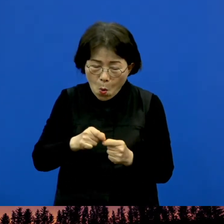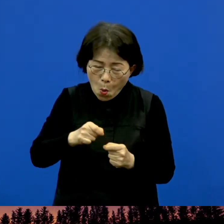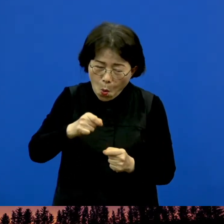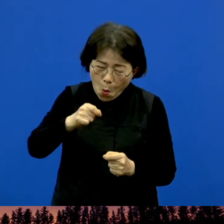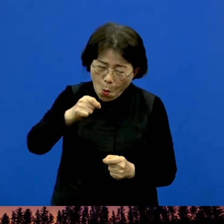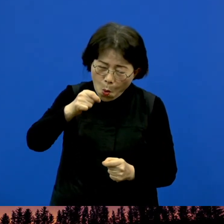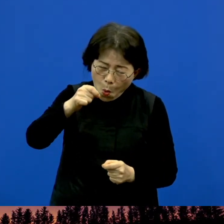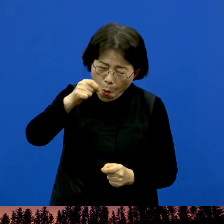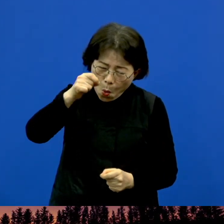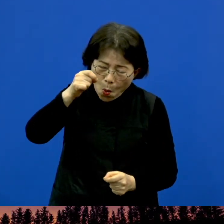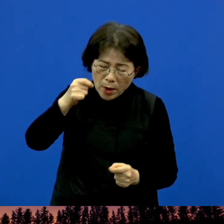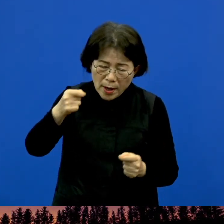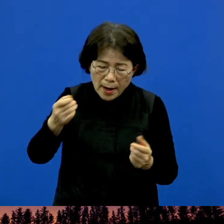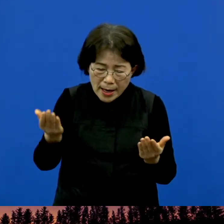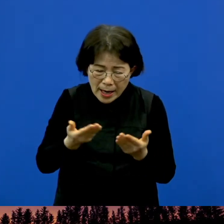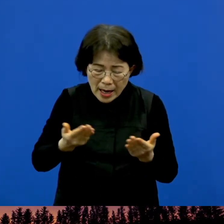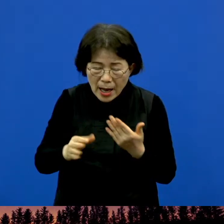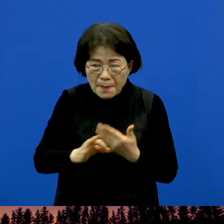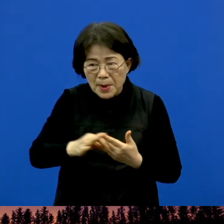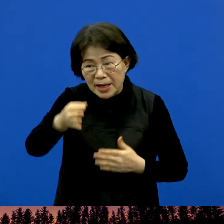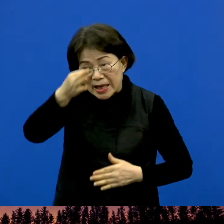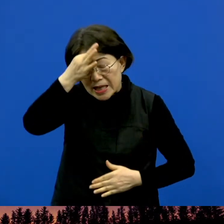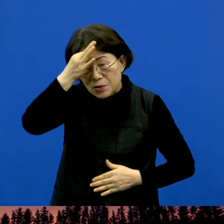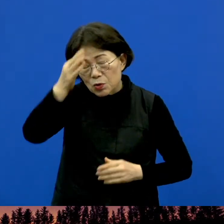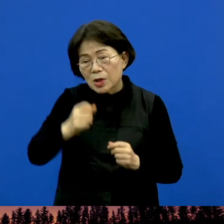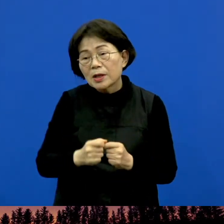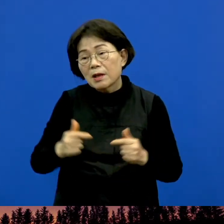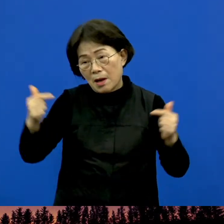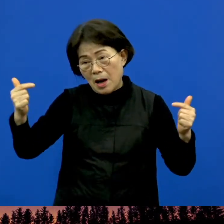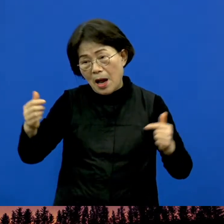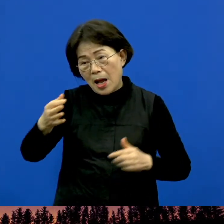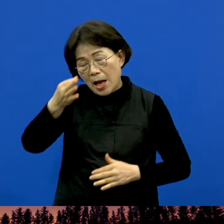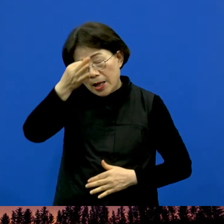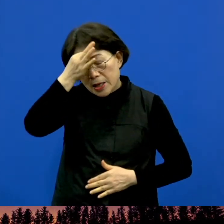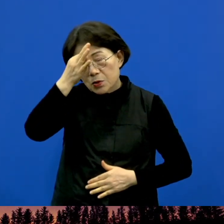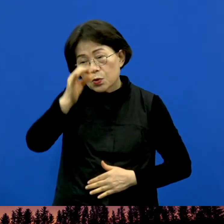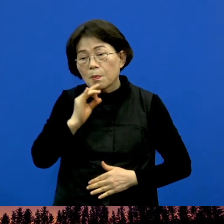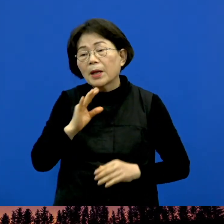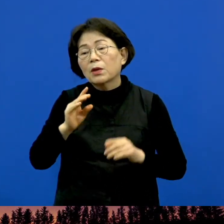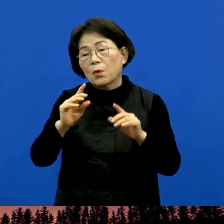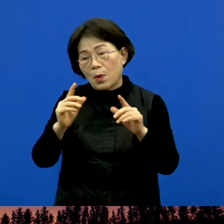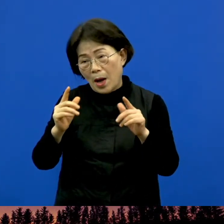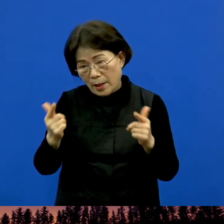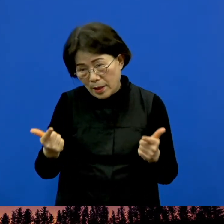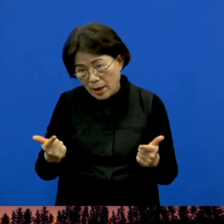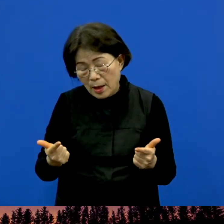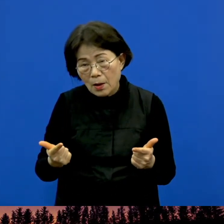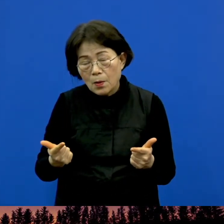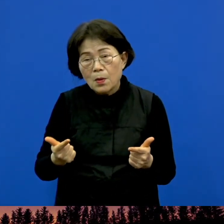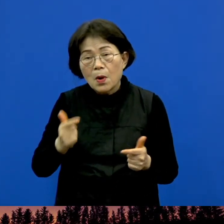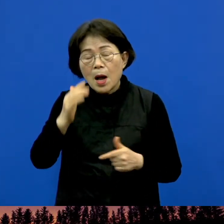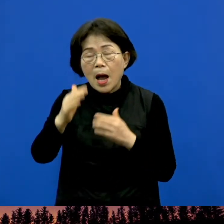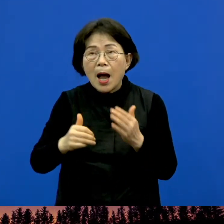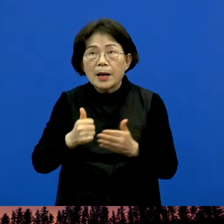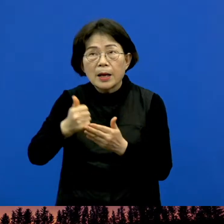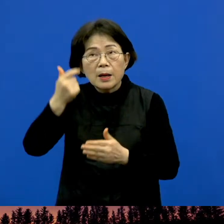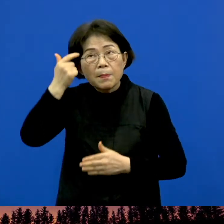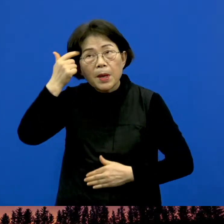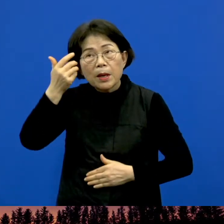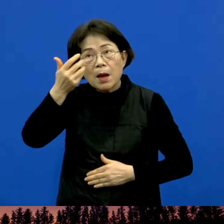스킬은 늘어요. 스킬. 그죠? 스킬은 늘어요. 그러나 스킬만으로 안 된다는 거. 하나님의 영이